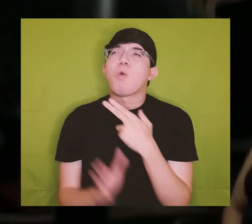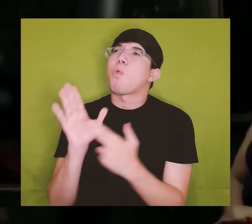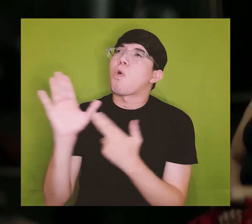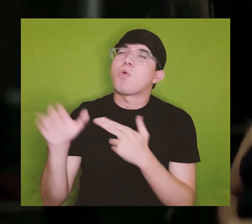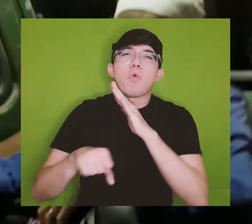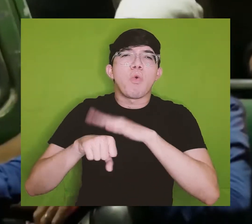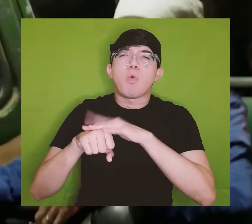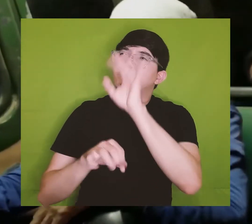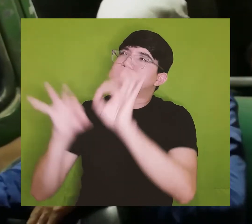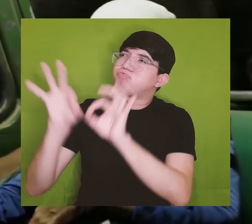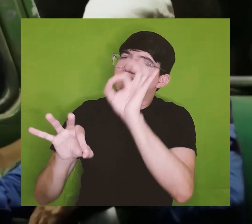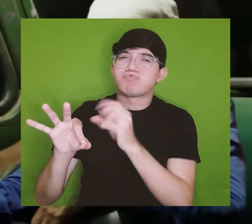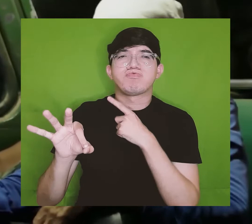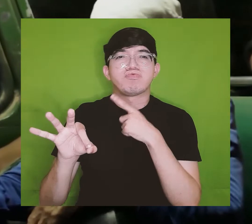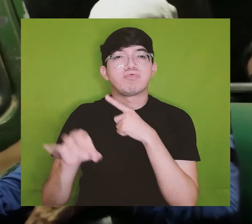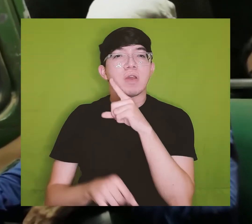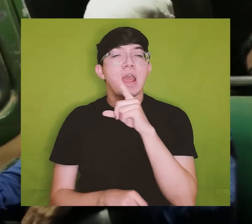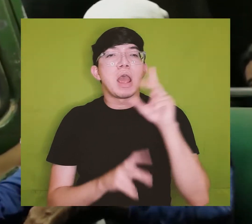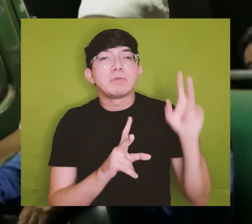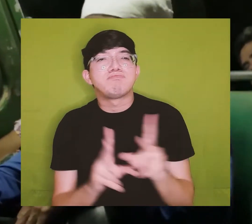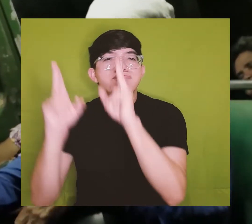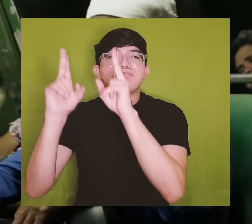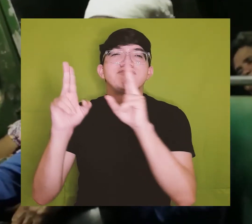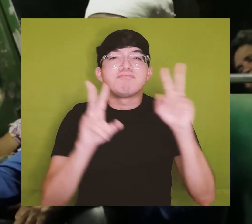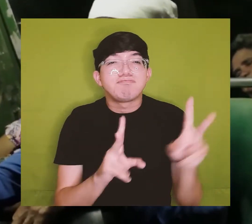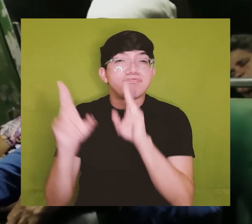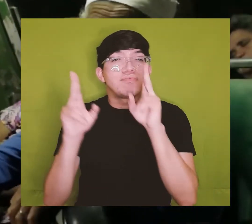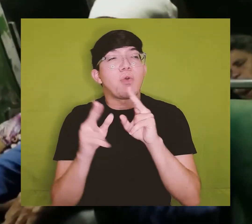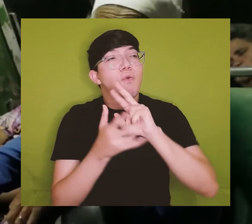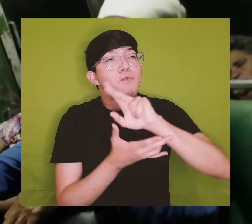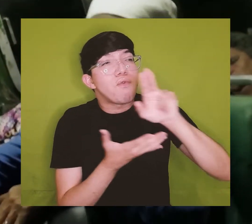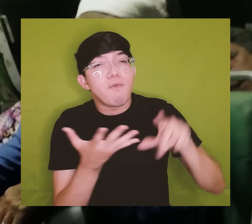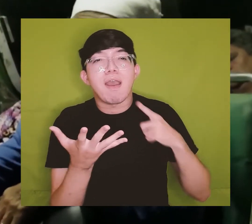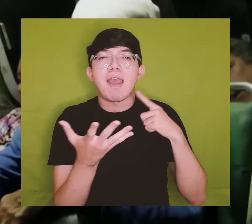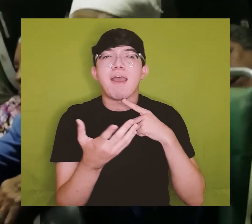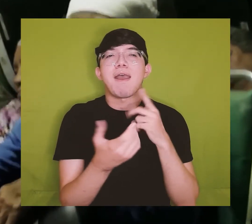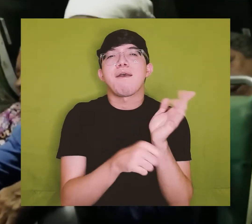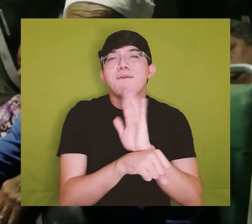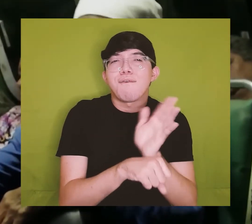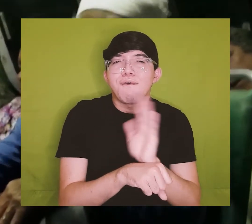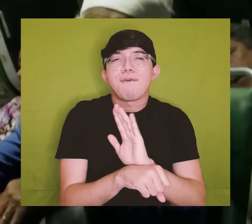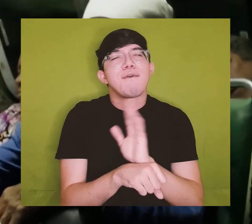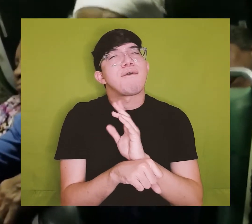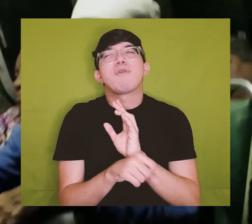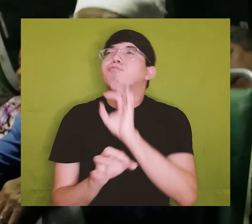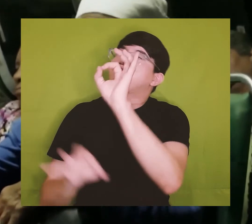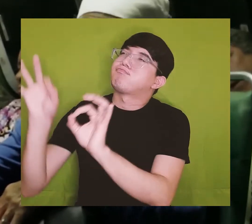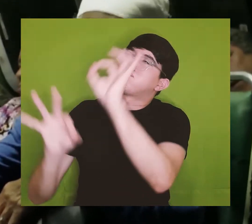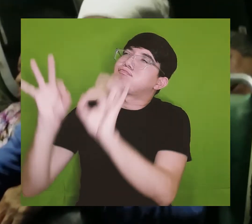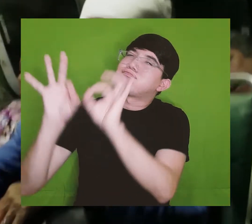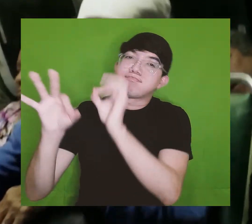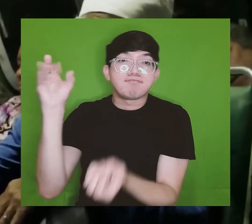vários filmes, né? Que ele recolheu, que ele fez uma chamada pública, que ele passou 2 anos recolhendo aqueles Super 8 e